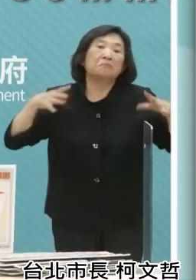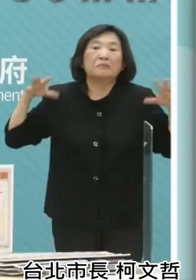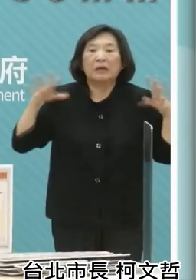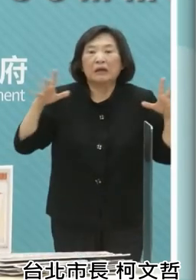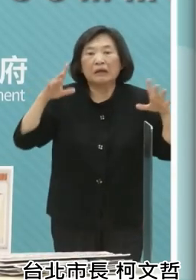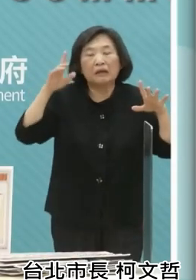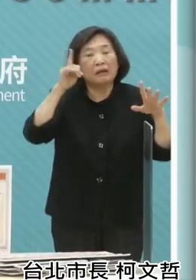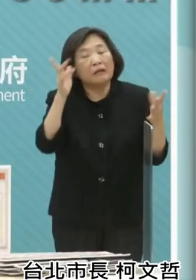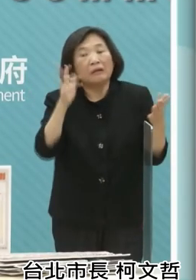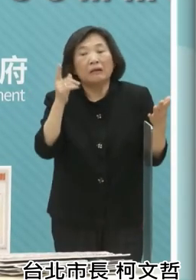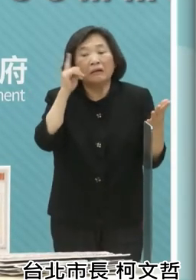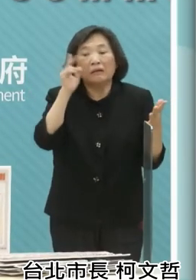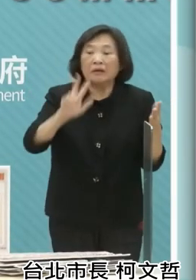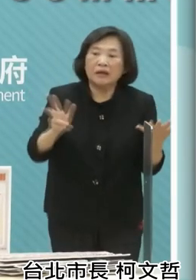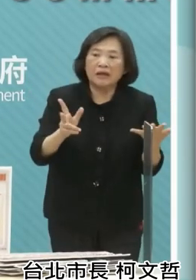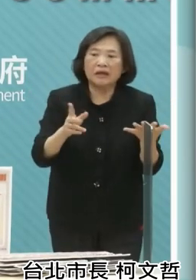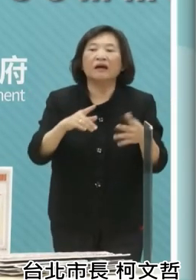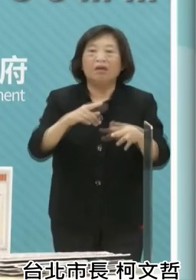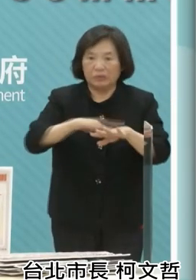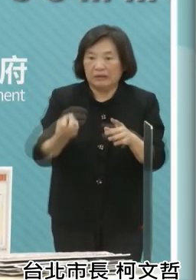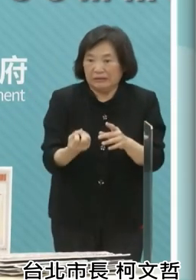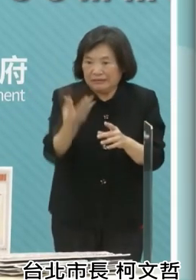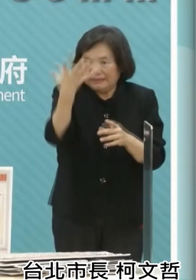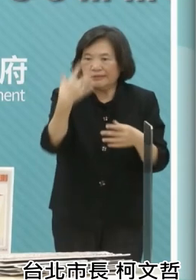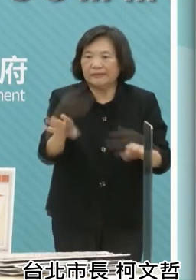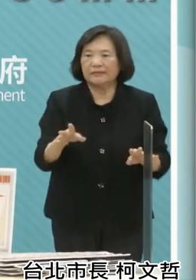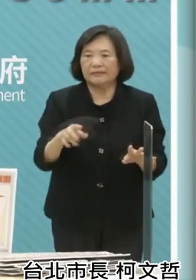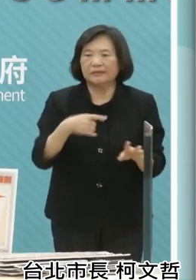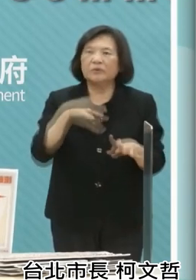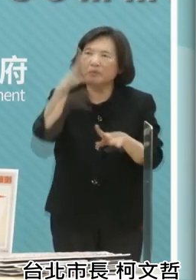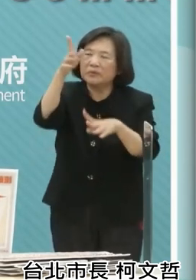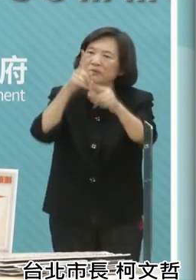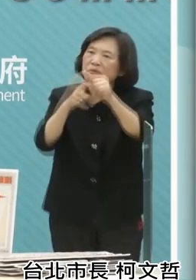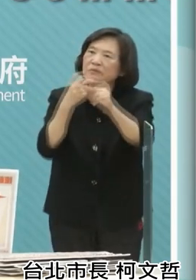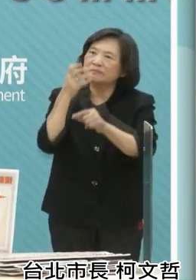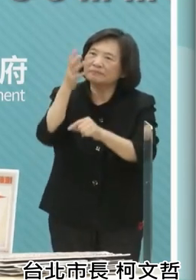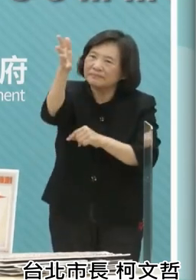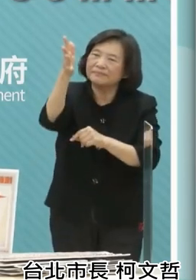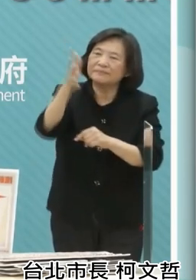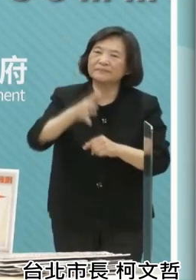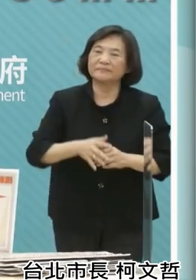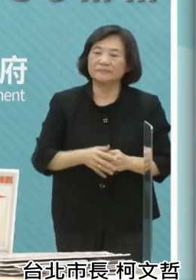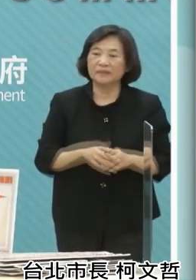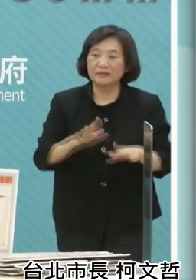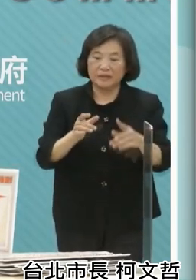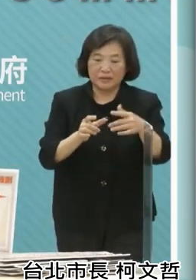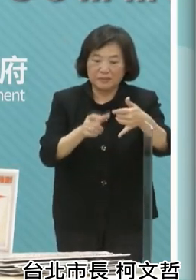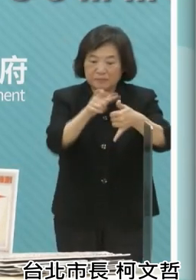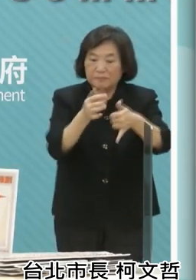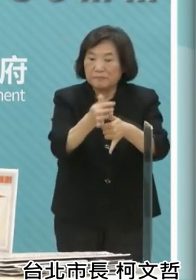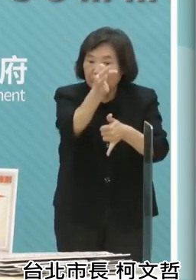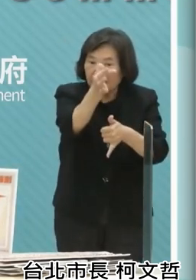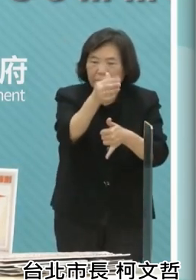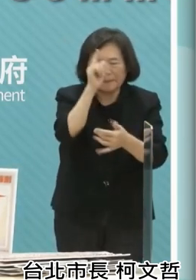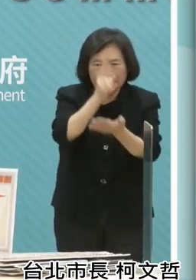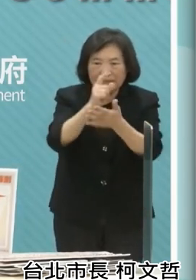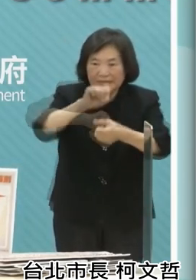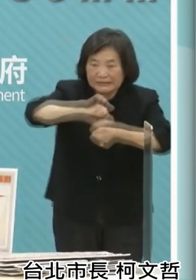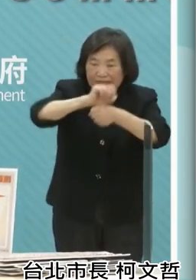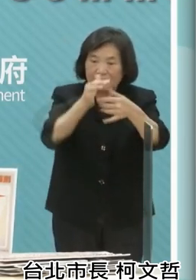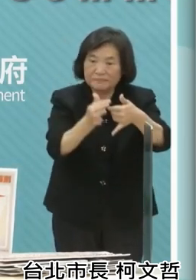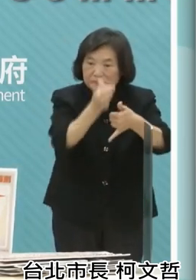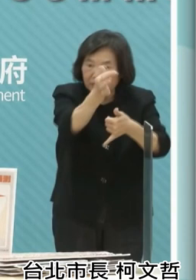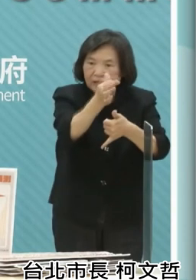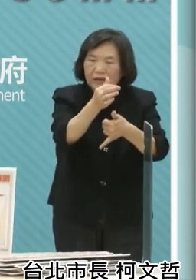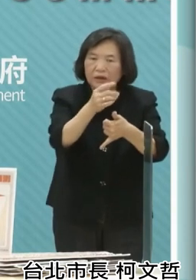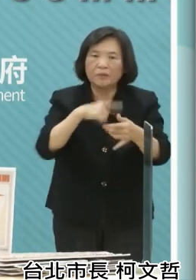事实上，我一直在问中央一个题目，就是说， 这个确诊者每日新增确诊多少是我们可